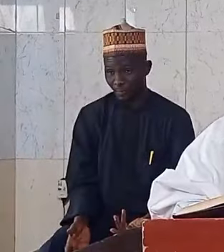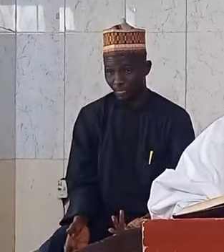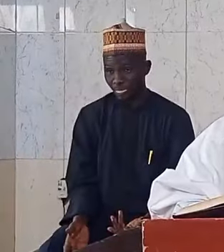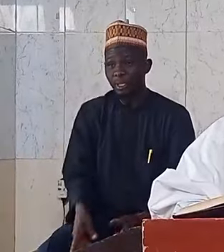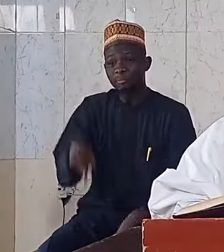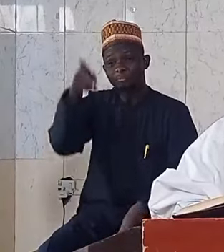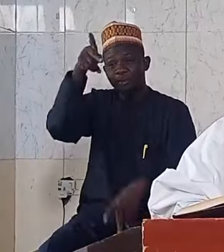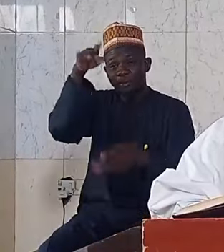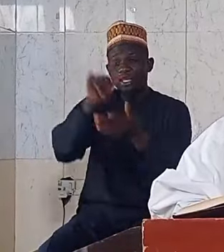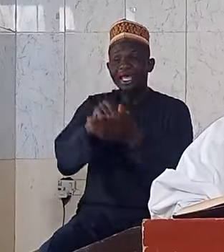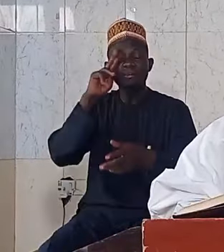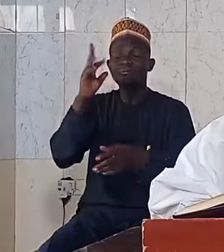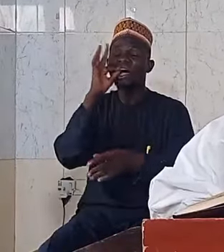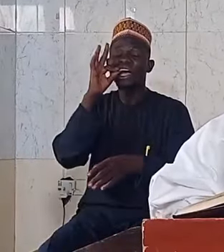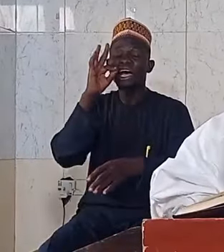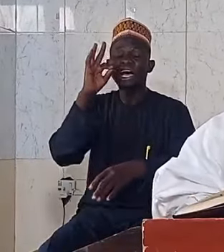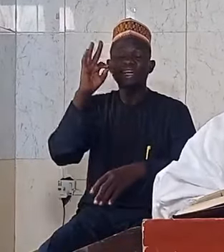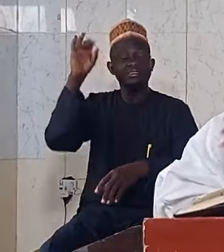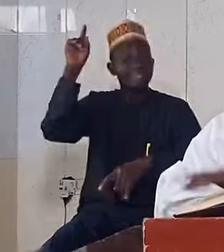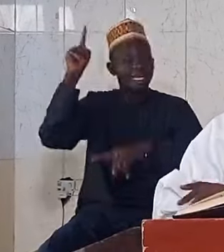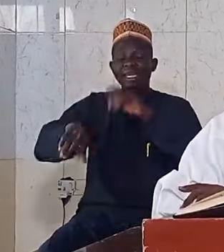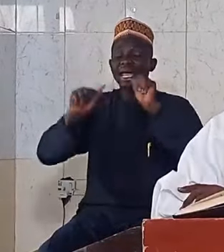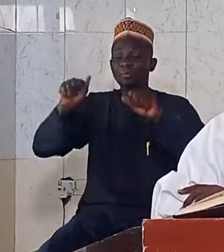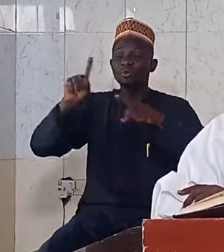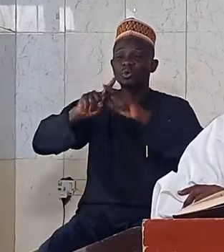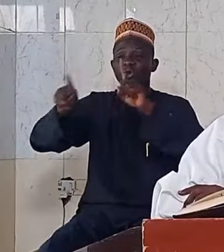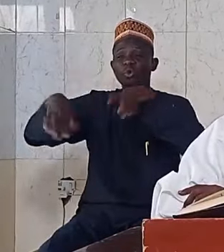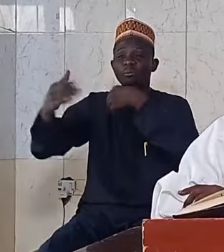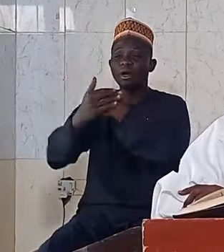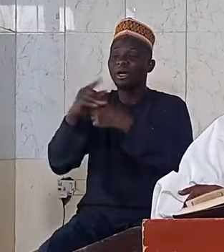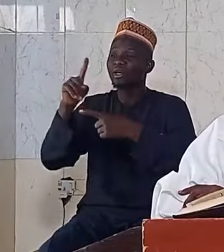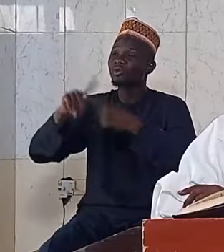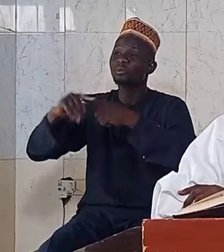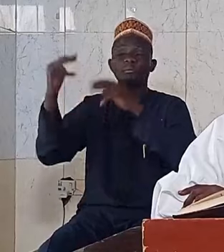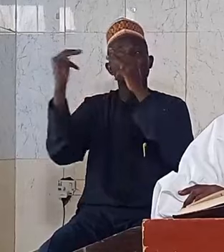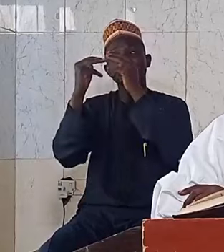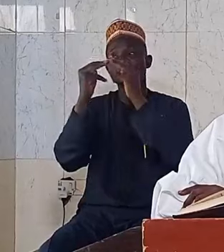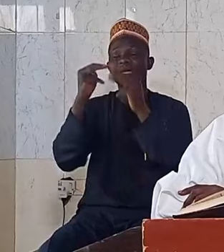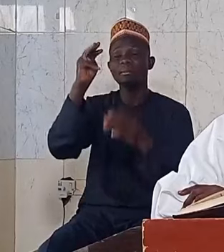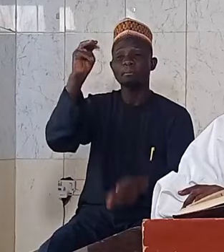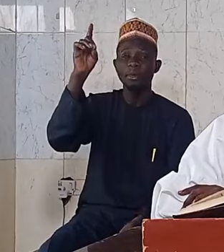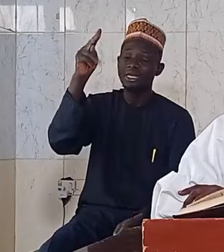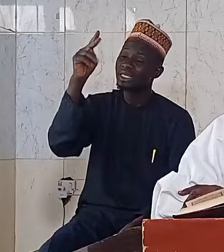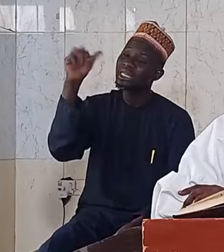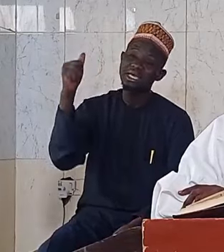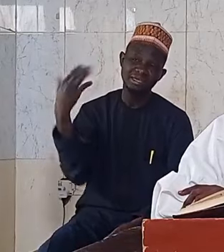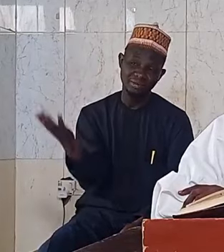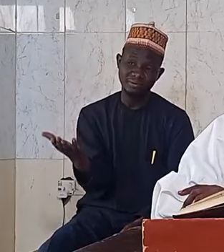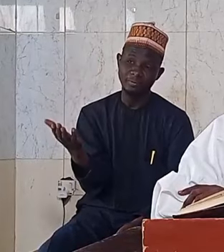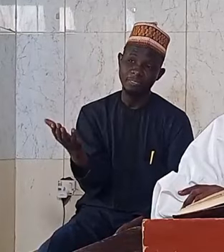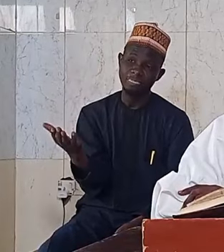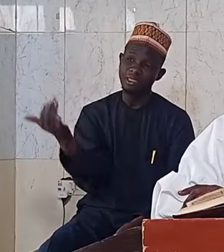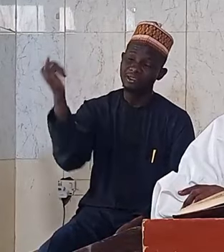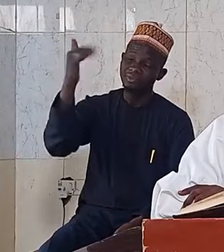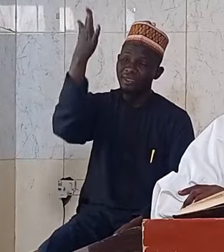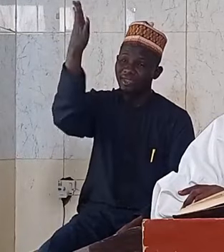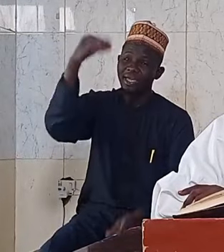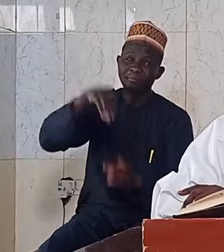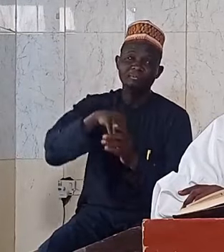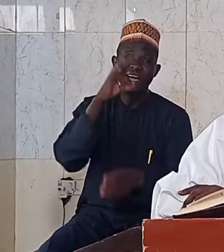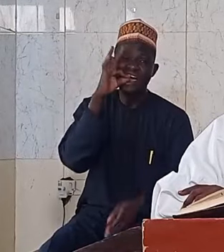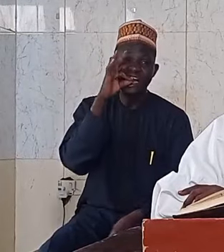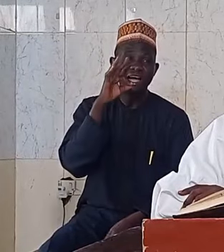waɗannan masu rauni ku fito da su wannan masu raunin da ake ambata waɗanda kun san lokacin da aka yarjejeniya da